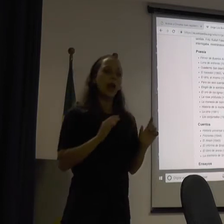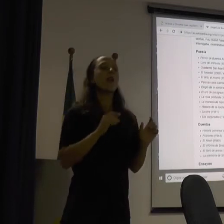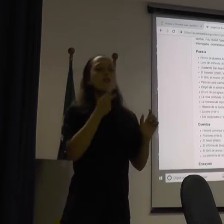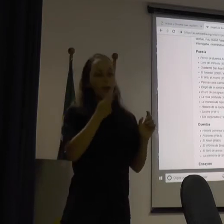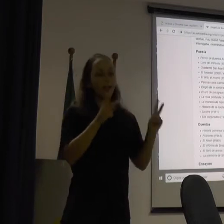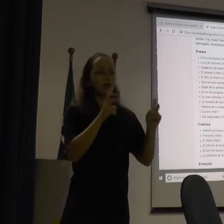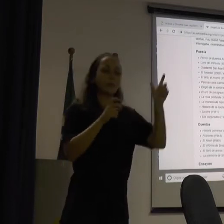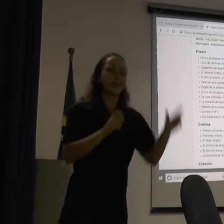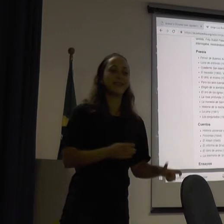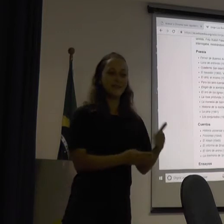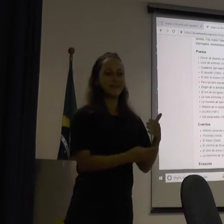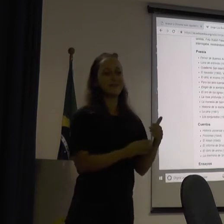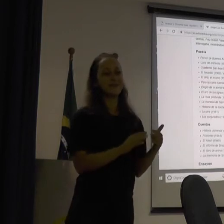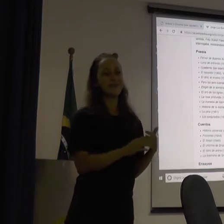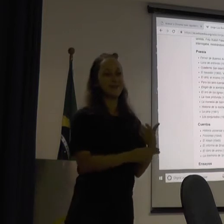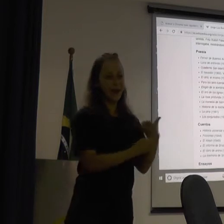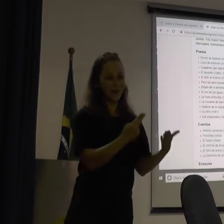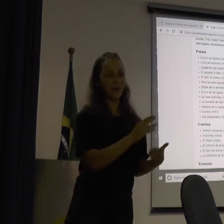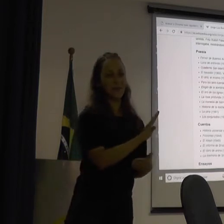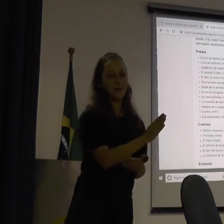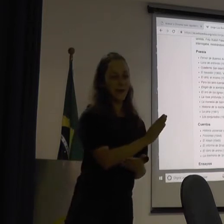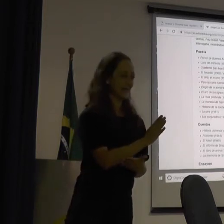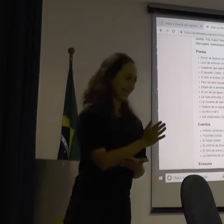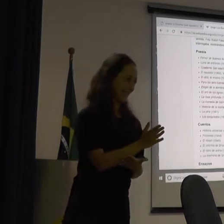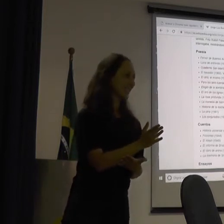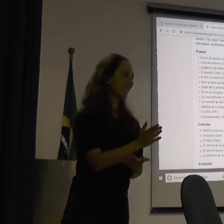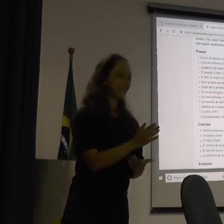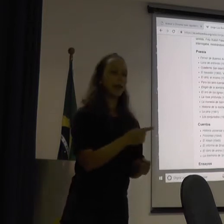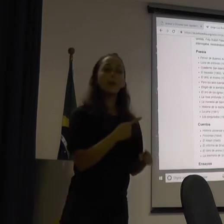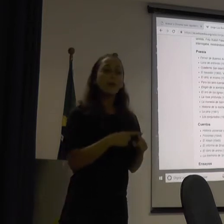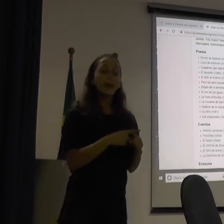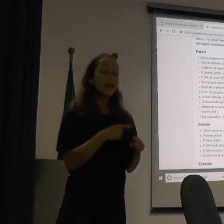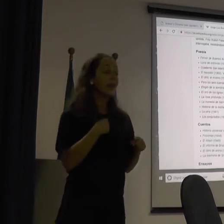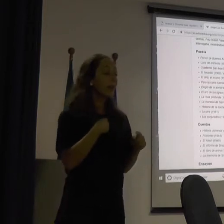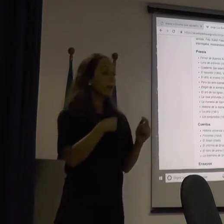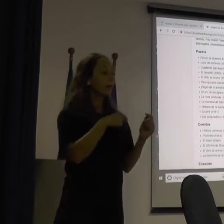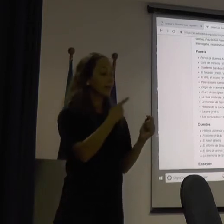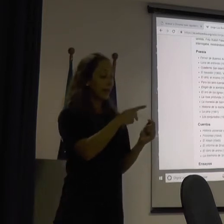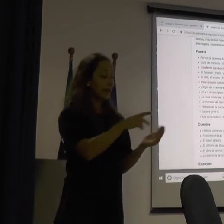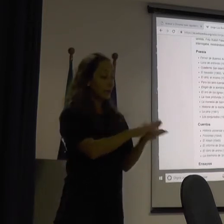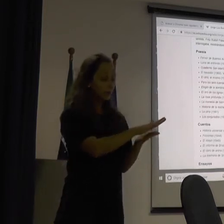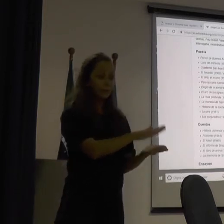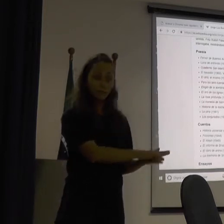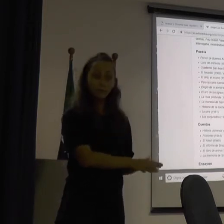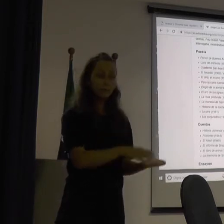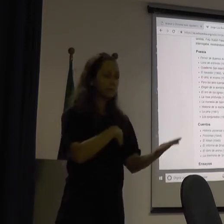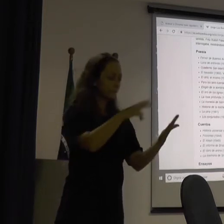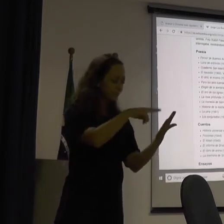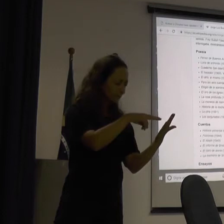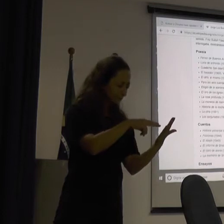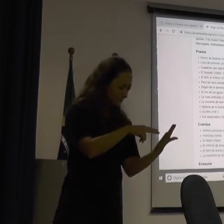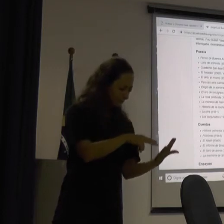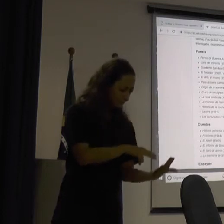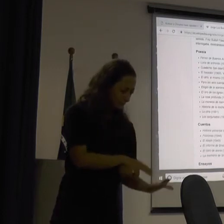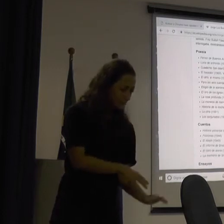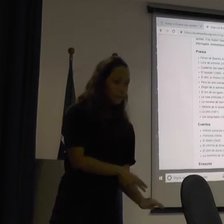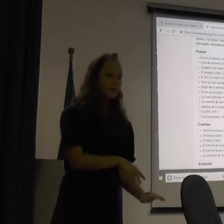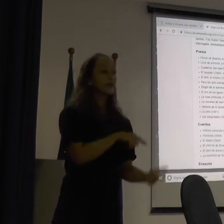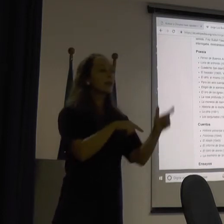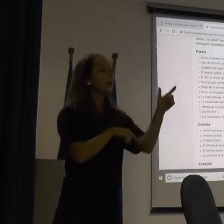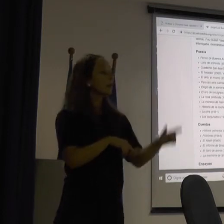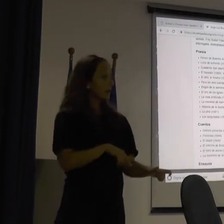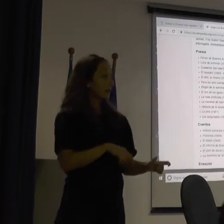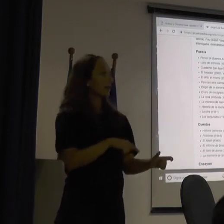não era só por coisa, porque como eu fui lendo praticamente toda a obra dele, e os meandros, né? O Borges, como qualquer grande